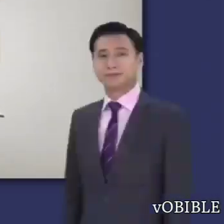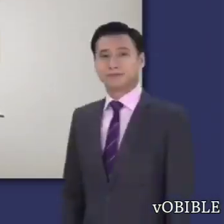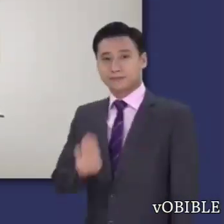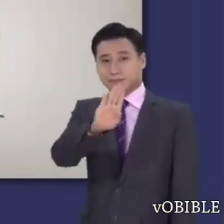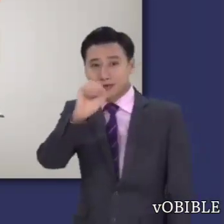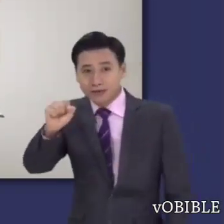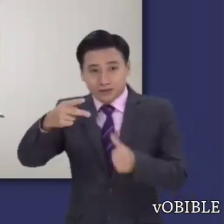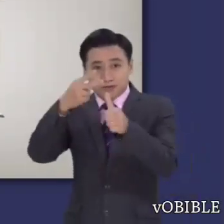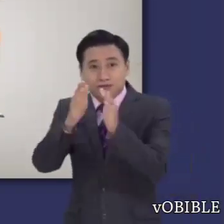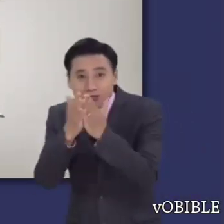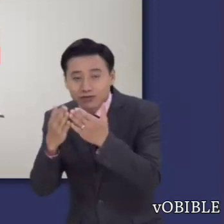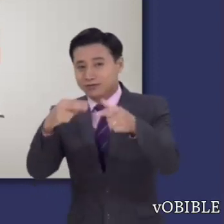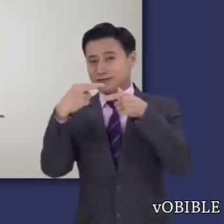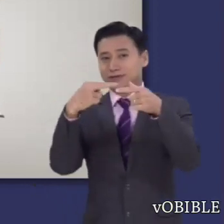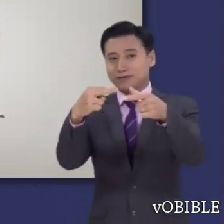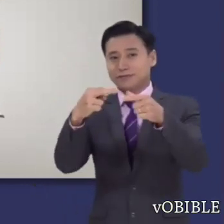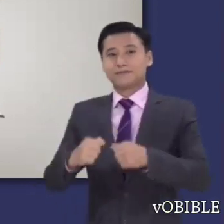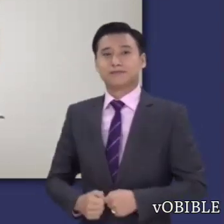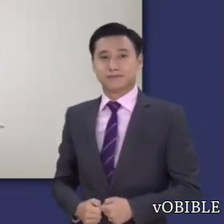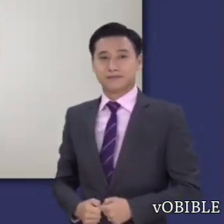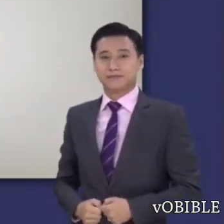彼得后书简介。